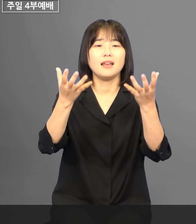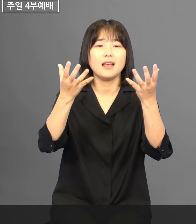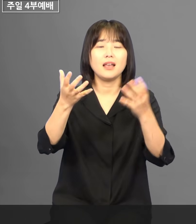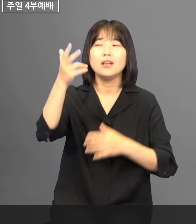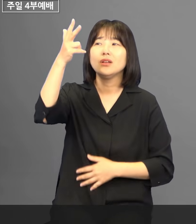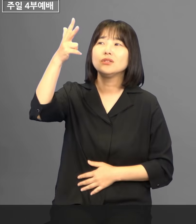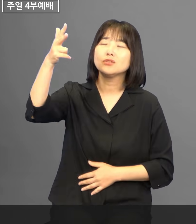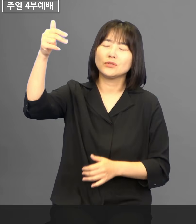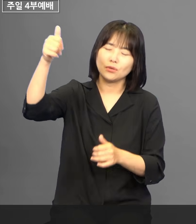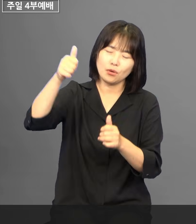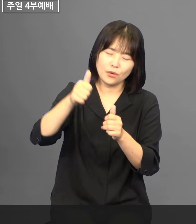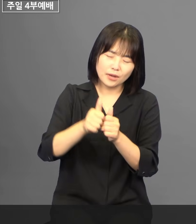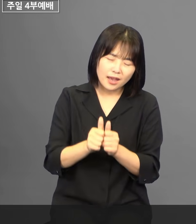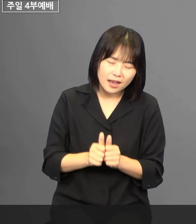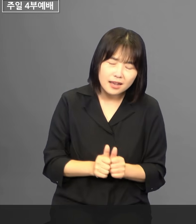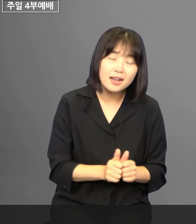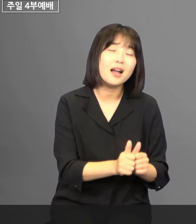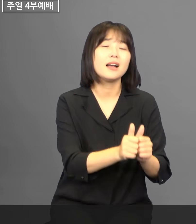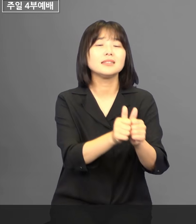할렐루야 주